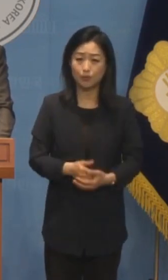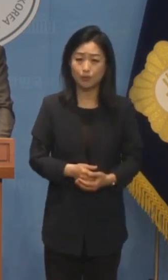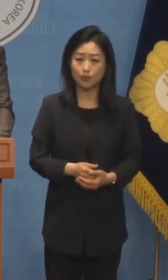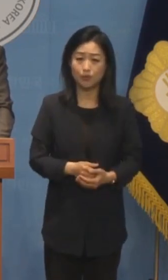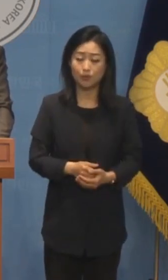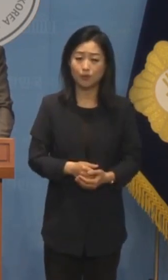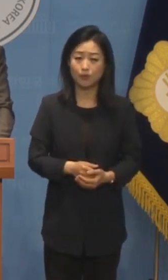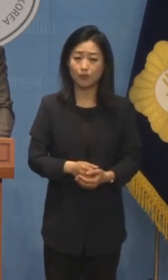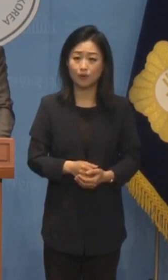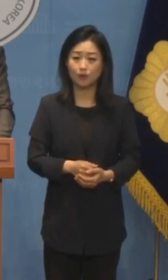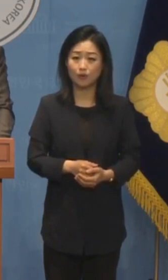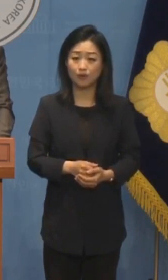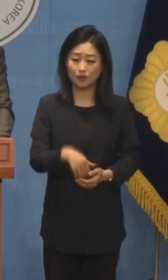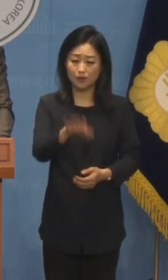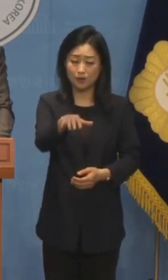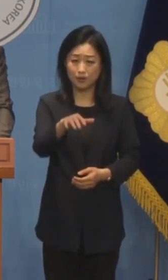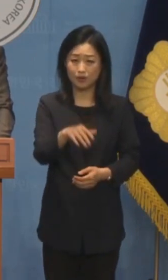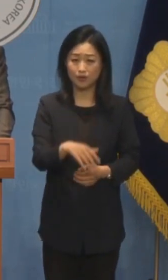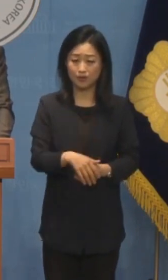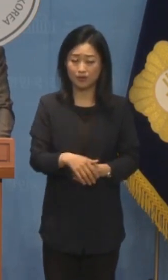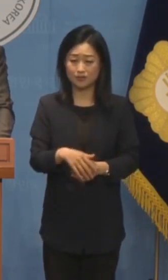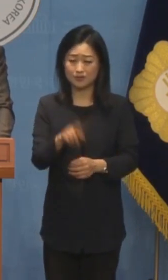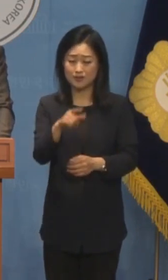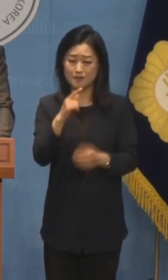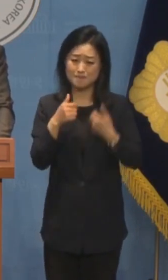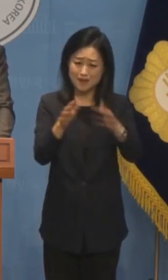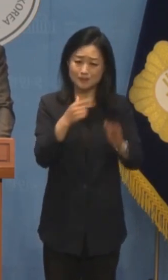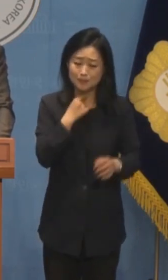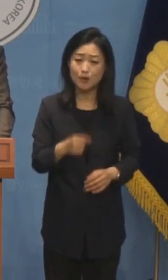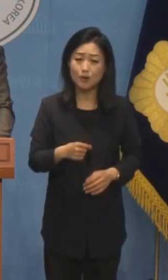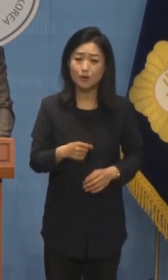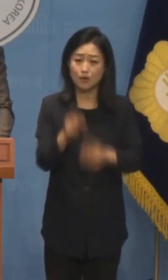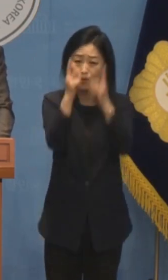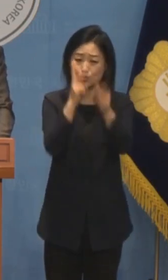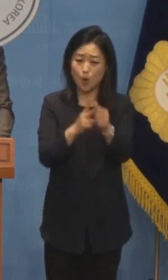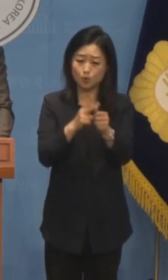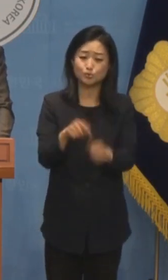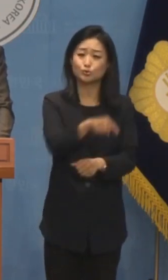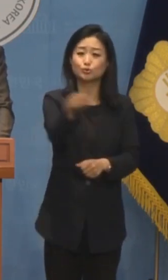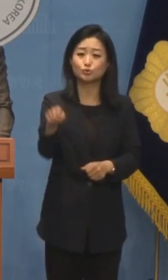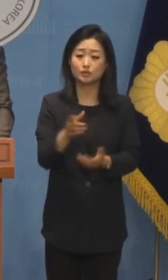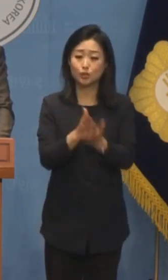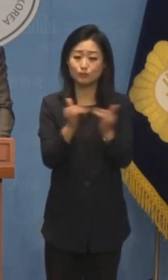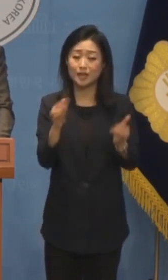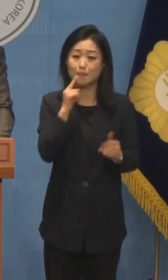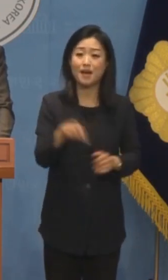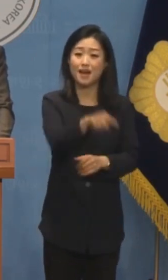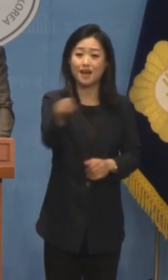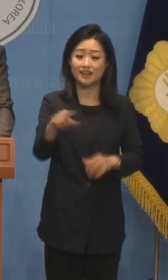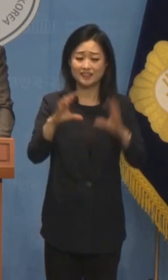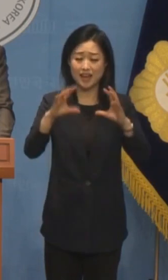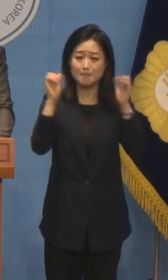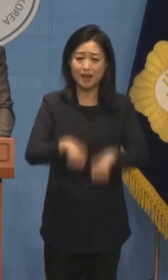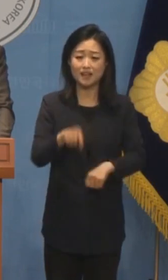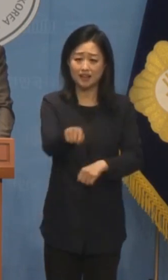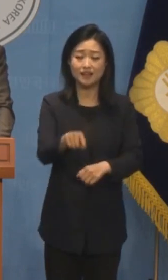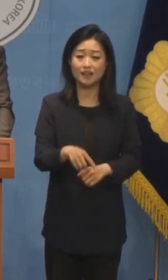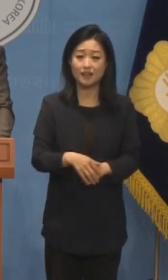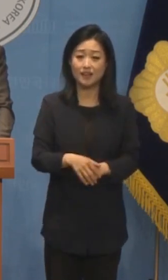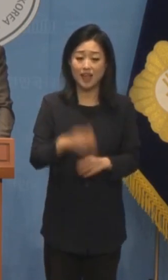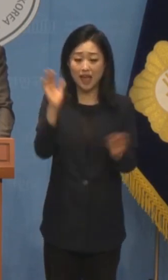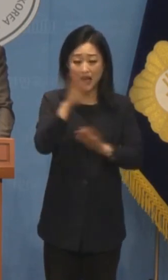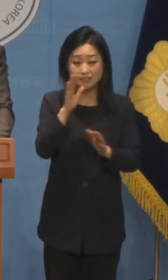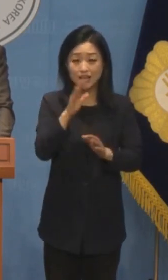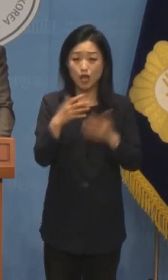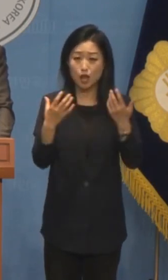대학생들에게 날계란 세례를 맞을까 두렵지 않습니까? 교수라고 하는 작자들, 전문가라고 하는 작자들이 나라 살림을 망치고